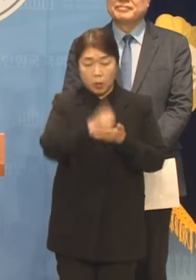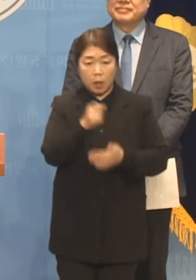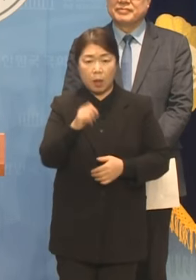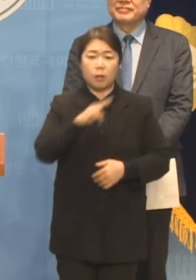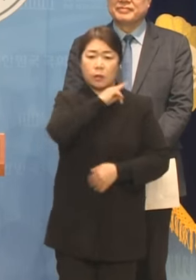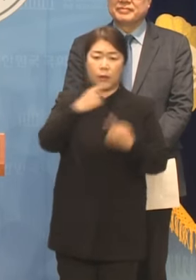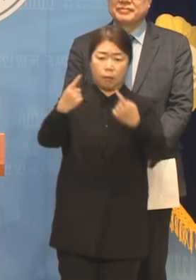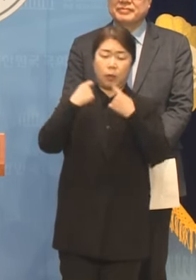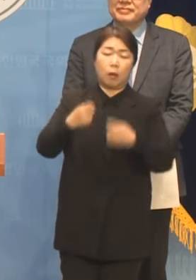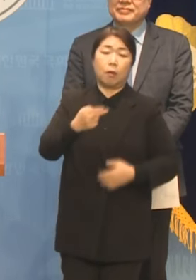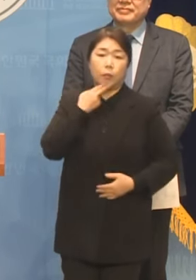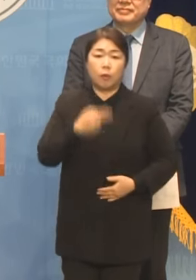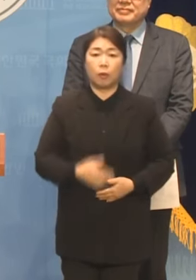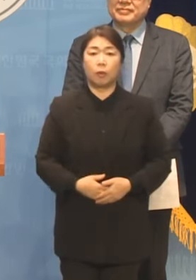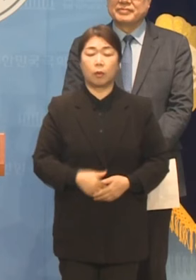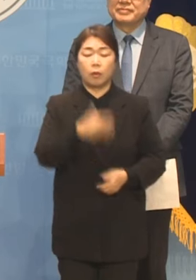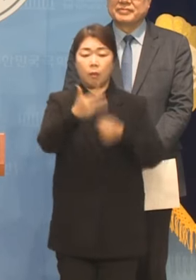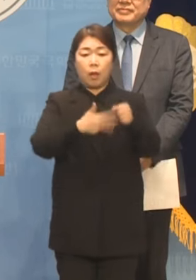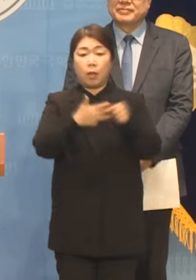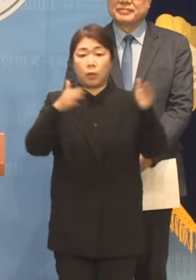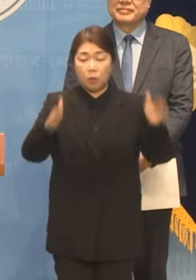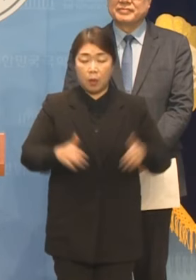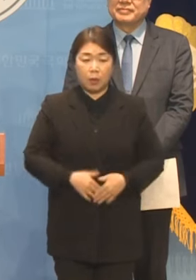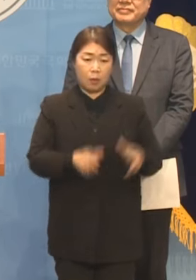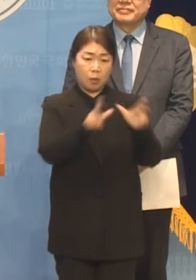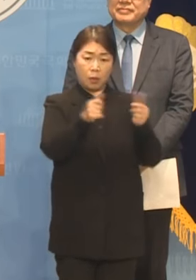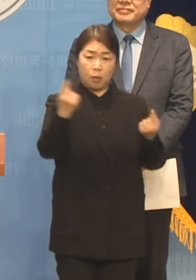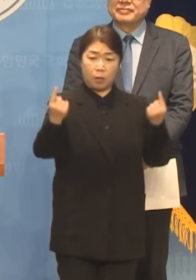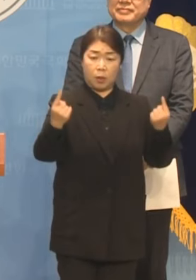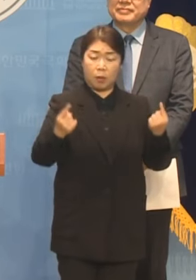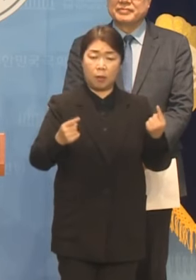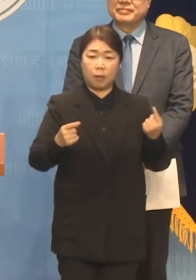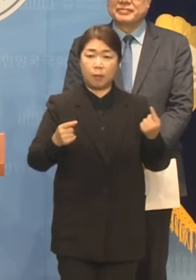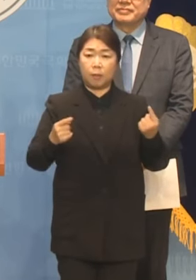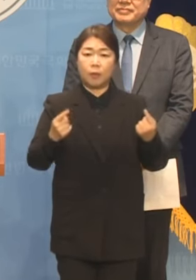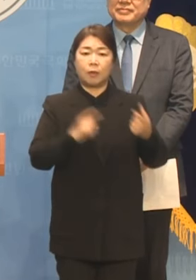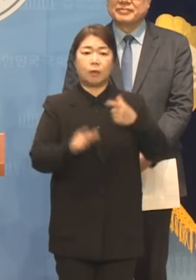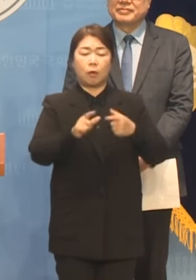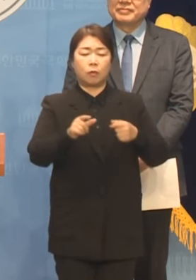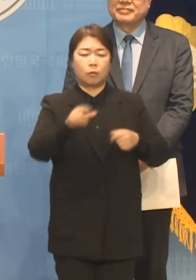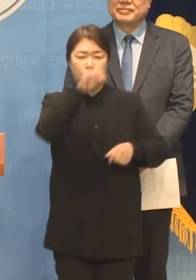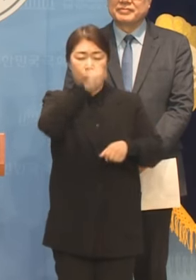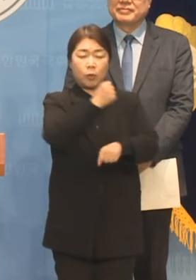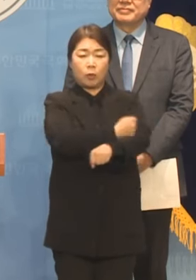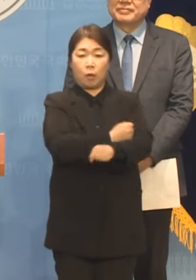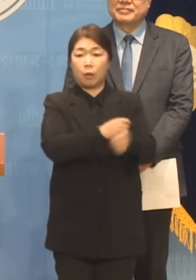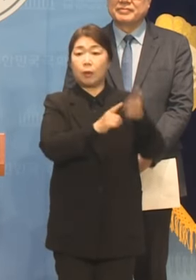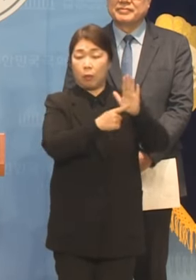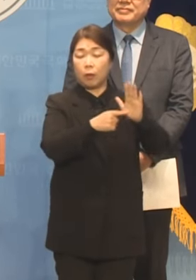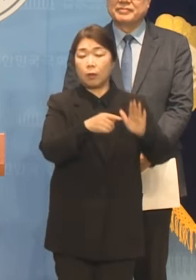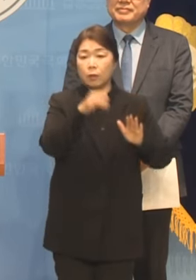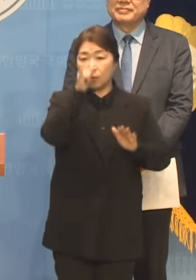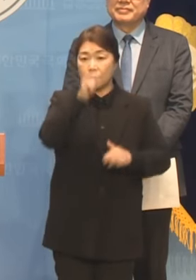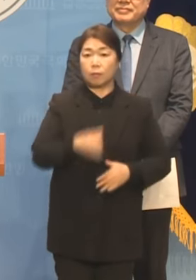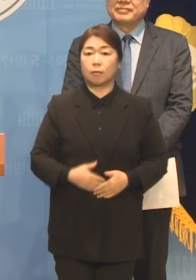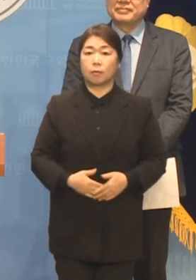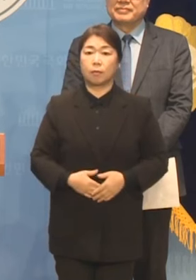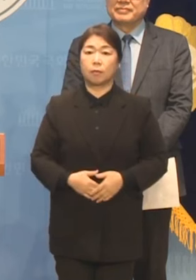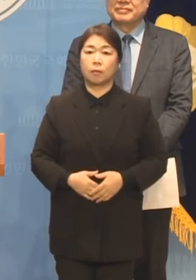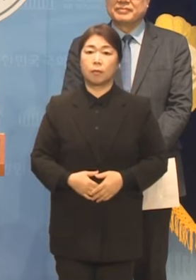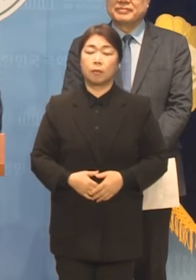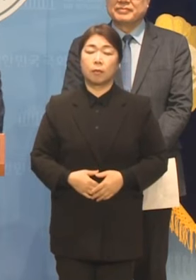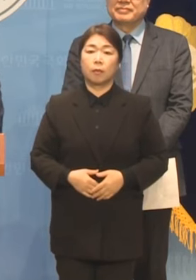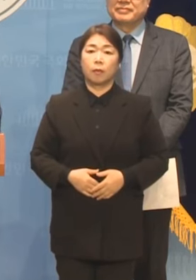재선 고향 시장 8년 동안 성남시 멋지 않은 성과를 냈다고 자부합니다 그리고 여기서는